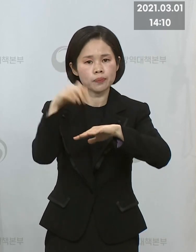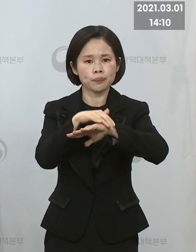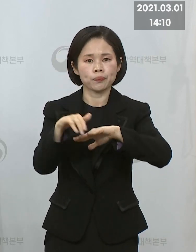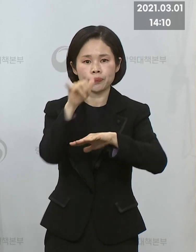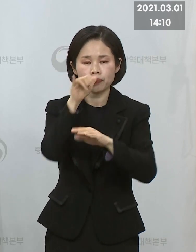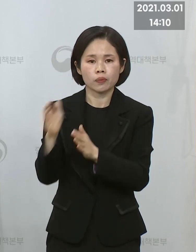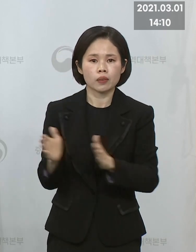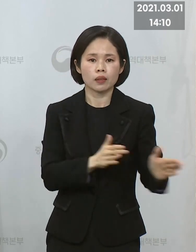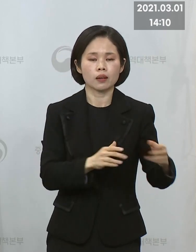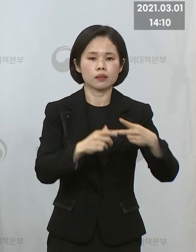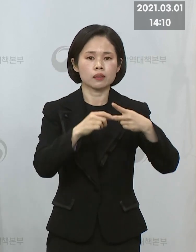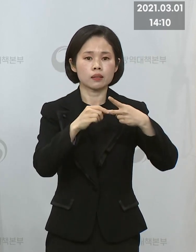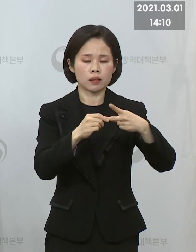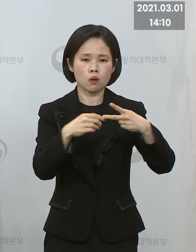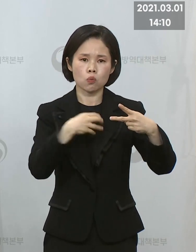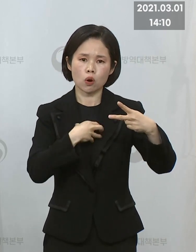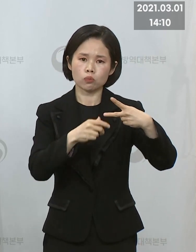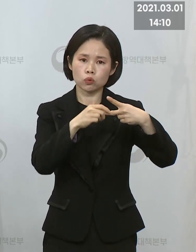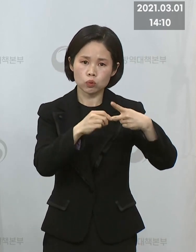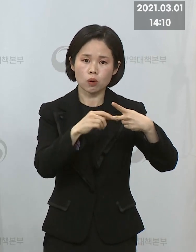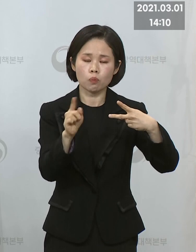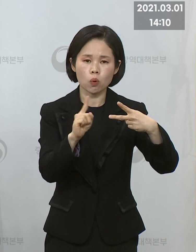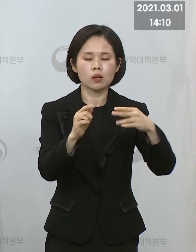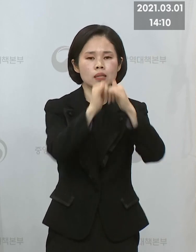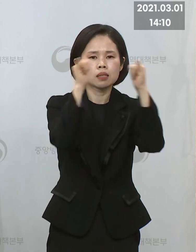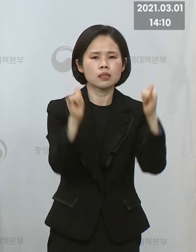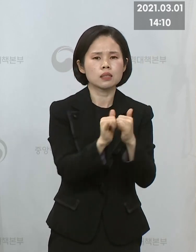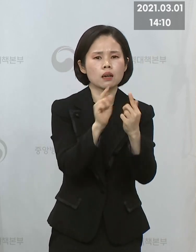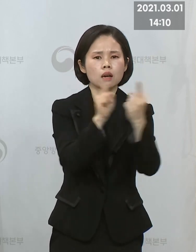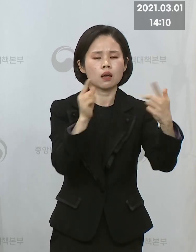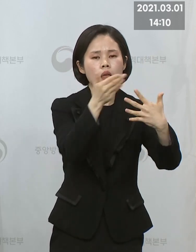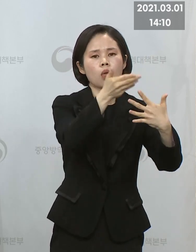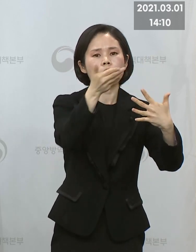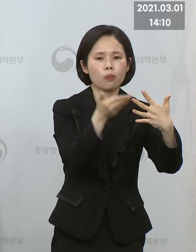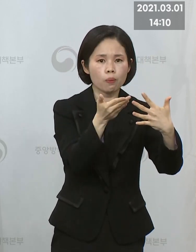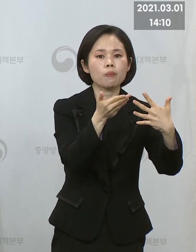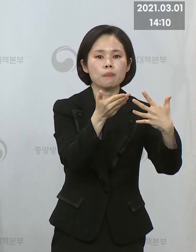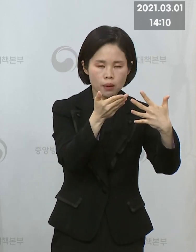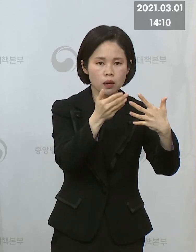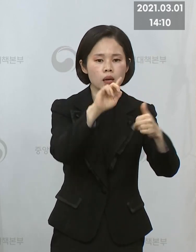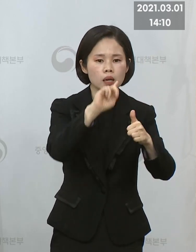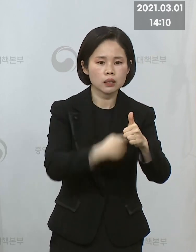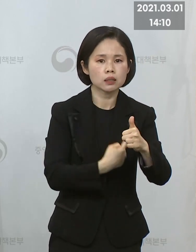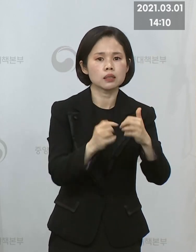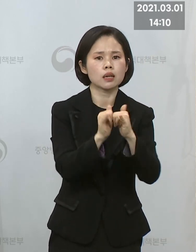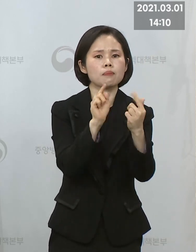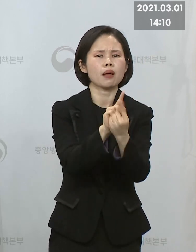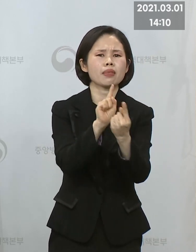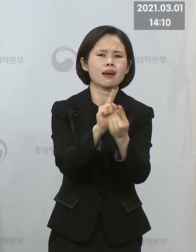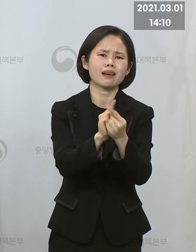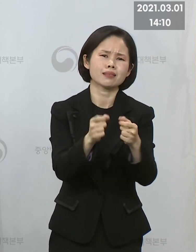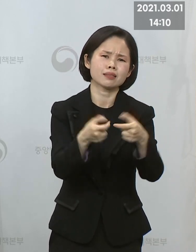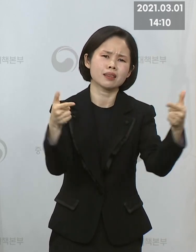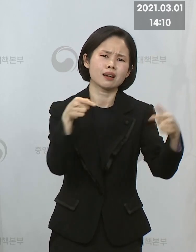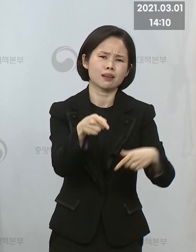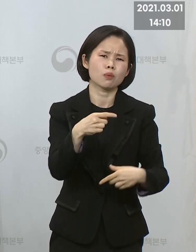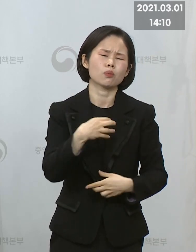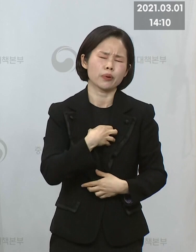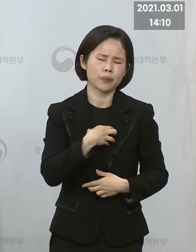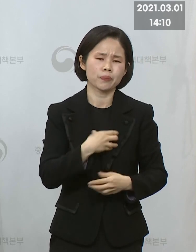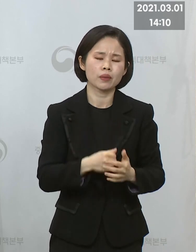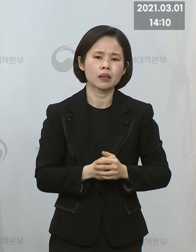위험 요인은 사회적 거리두기 단계 완화로 인한 이동량과 사람 간의 접촉의 증가입니다.